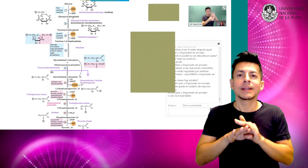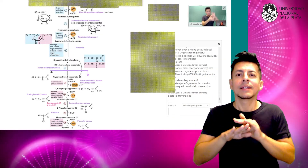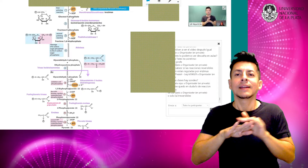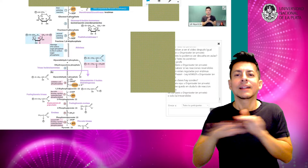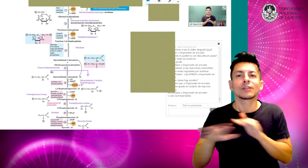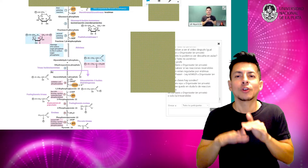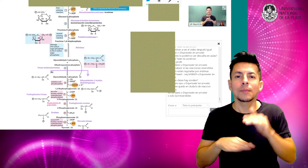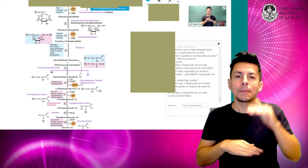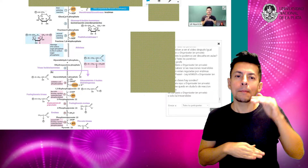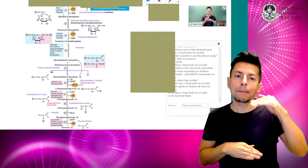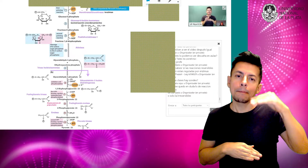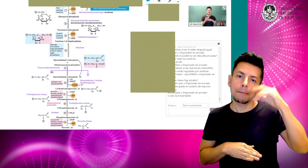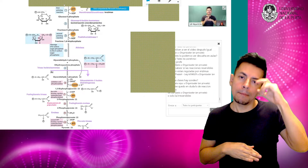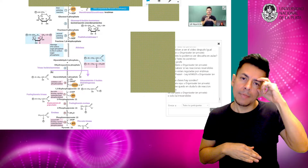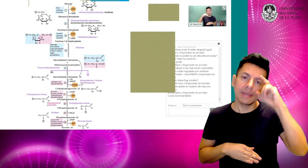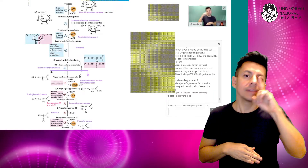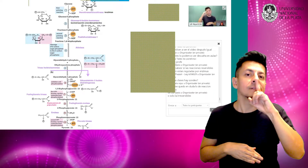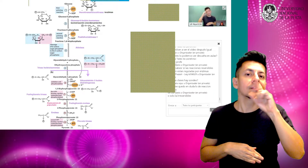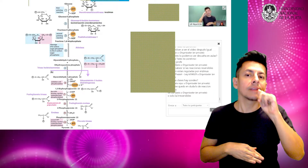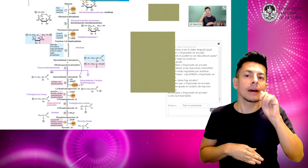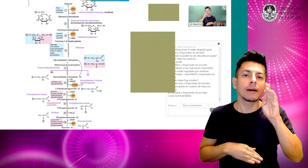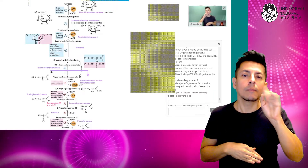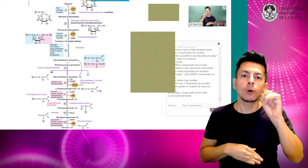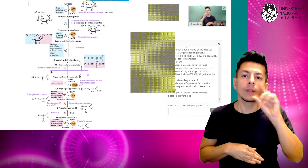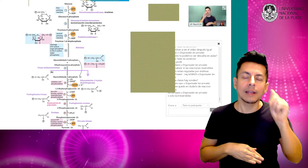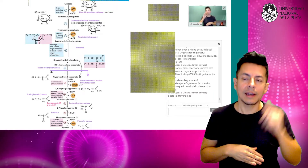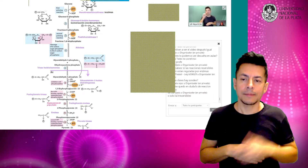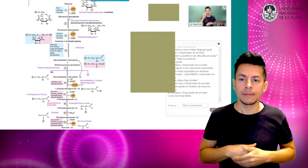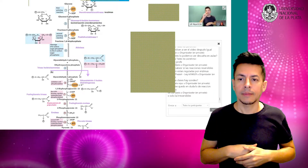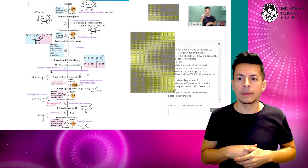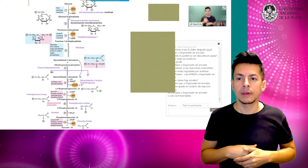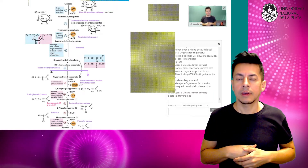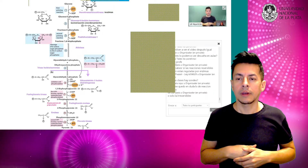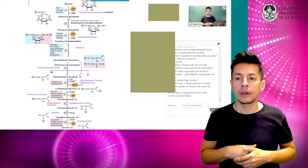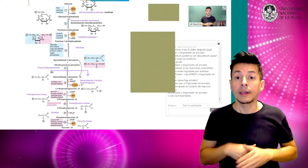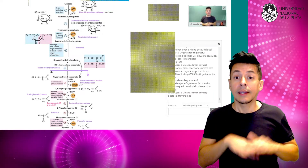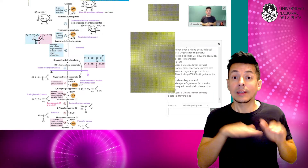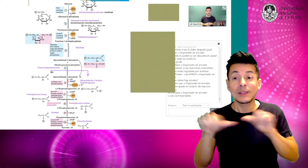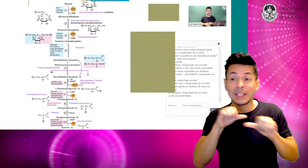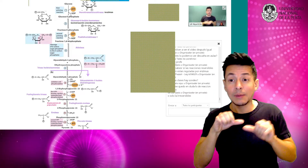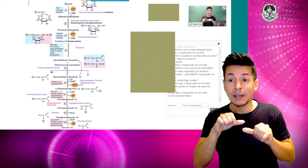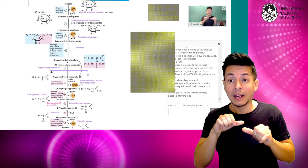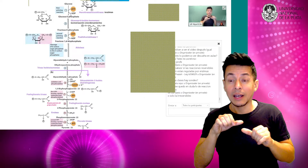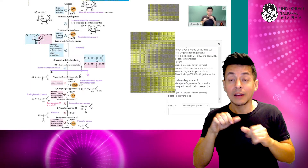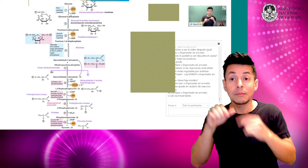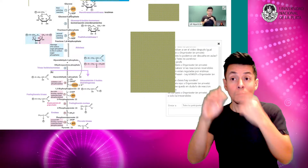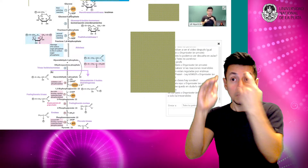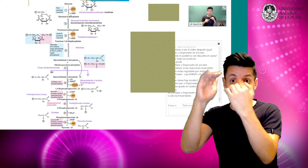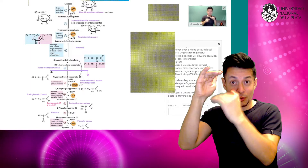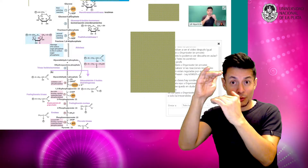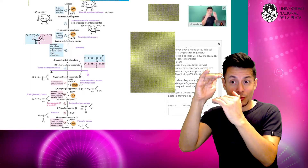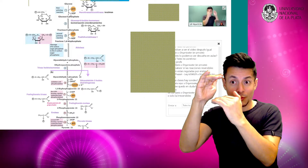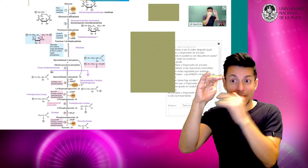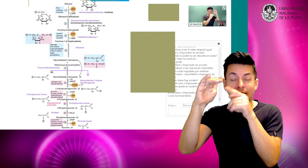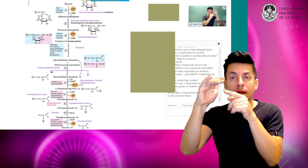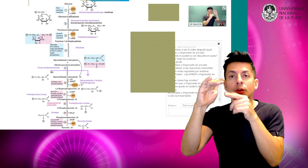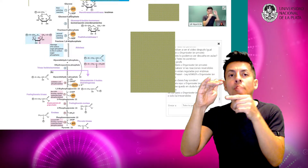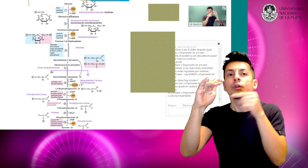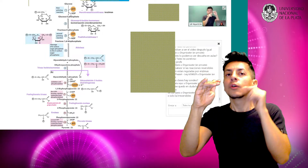ejemplo de reacción química es la reacción 1, por ejemplo, en donde la glucosa se transforma en glucosa 6-fosfato.